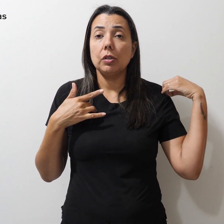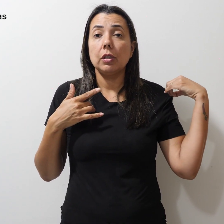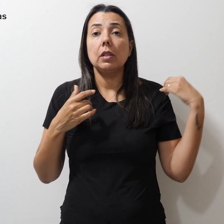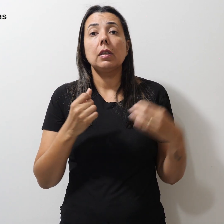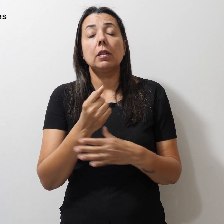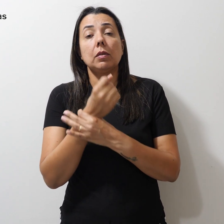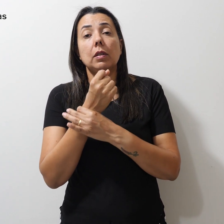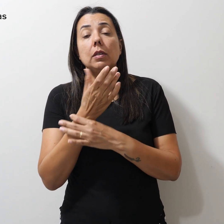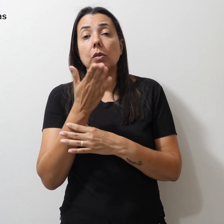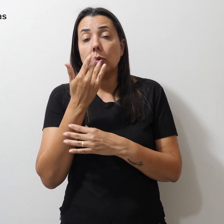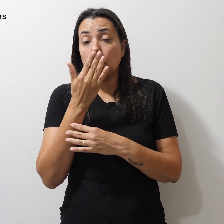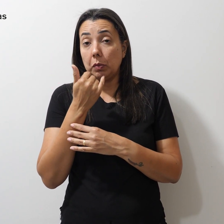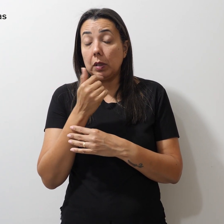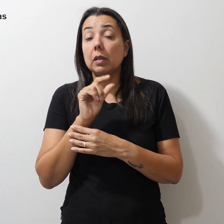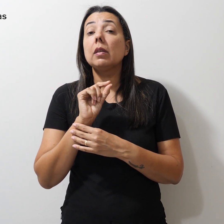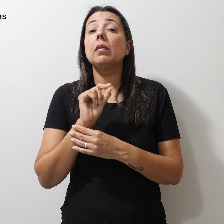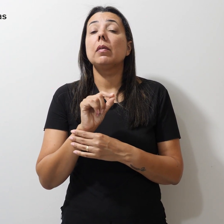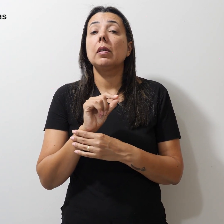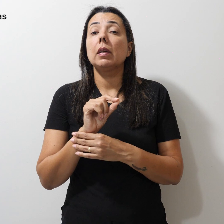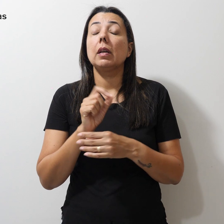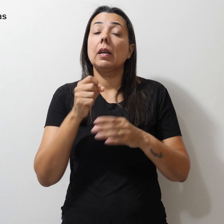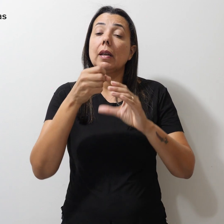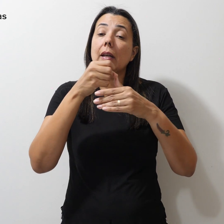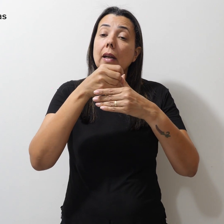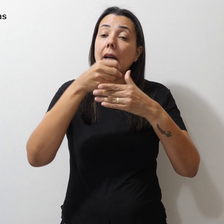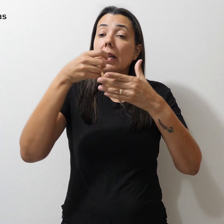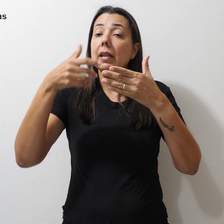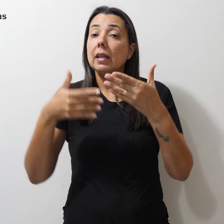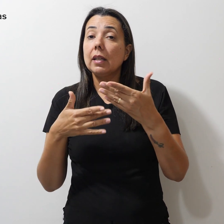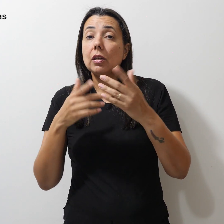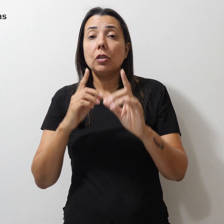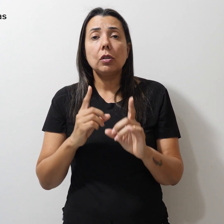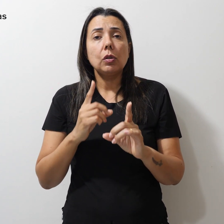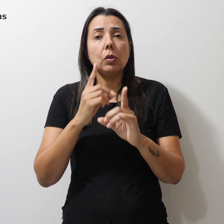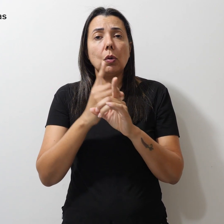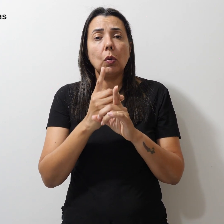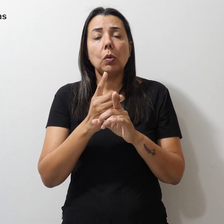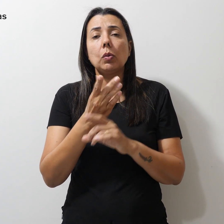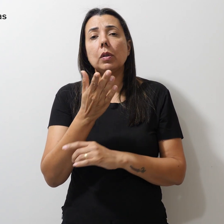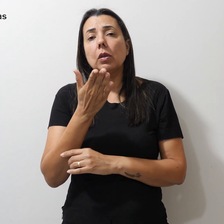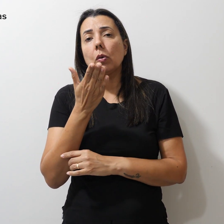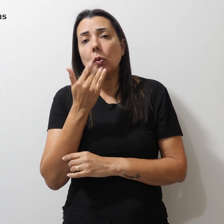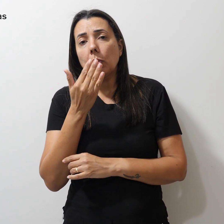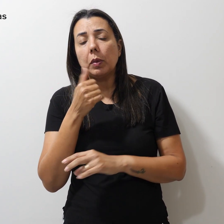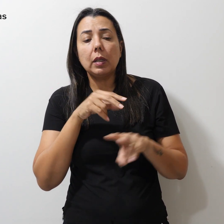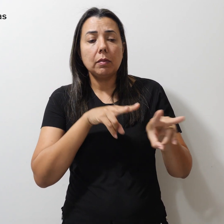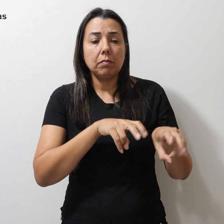alimentar, que são características encontradas nos agricultores familiares.